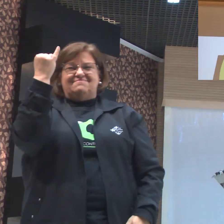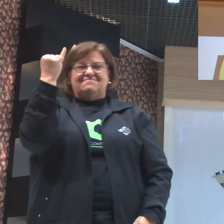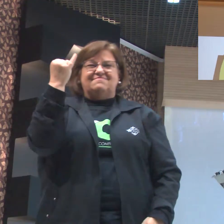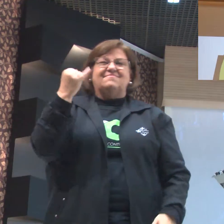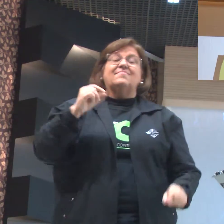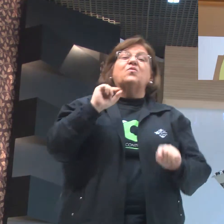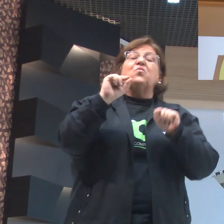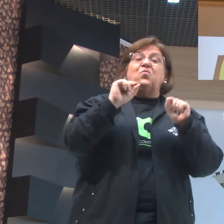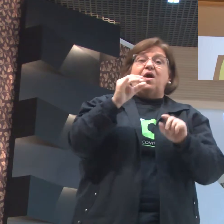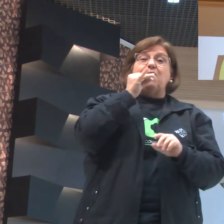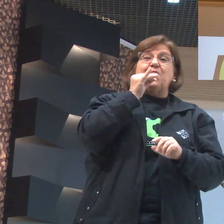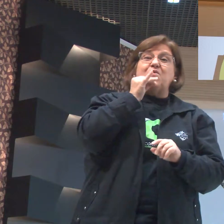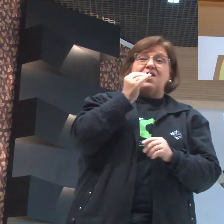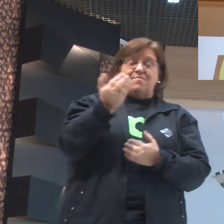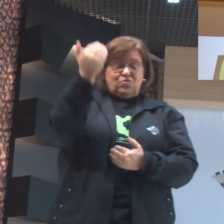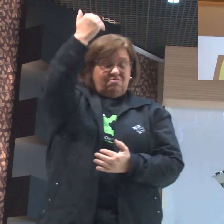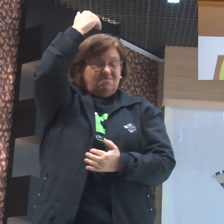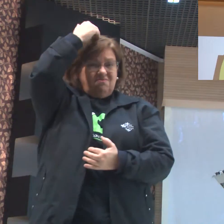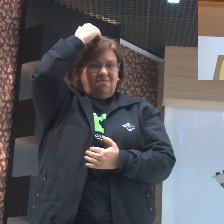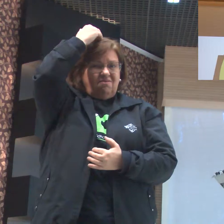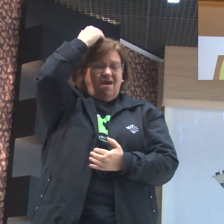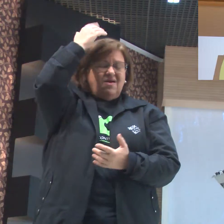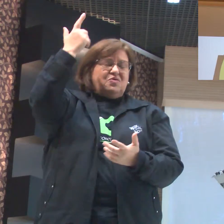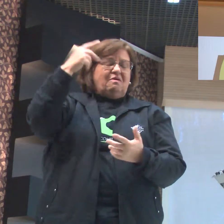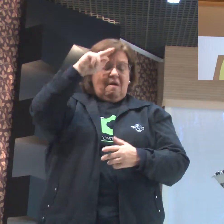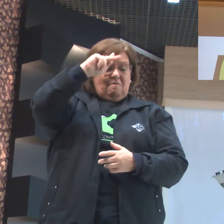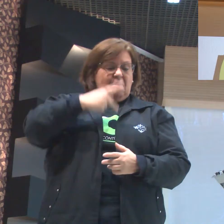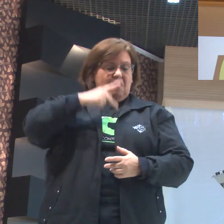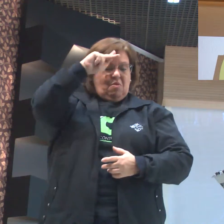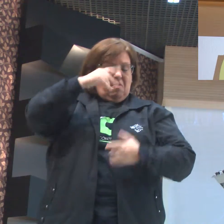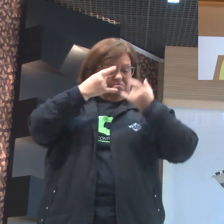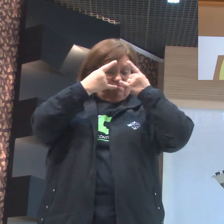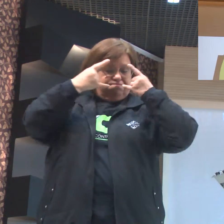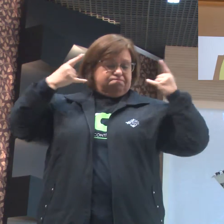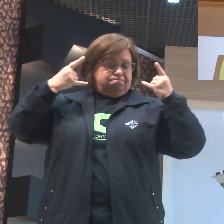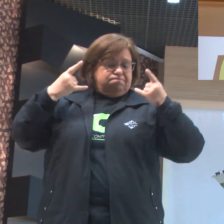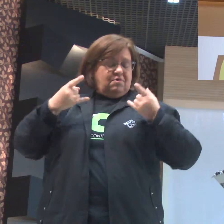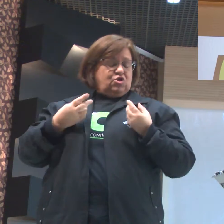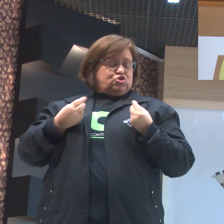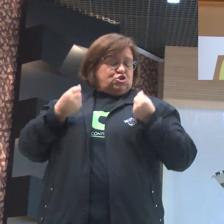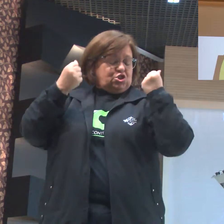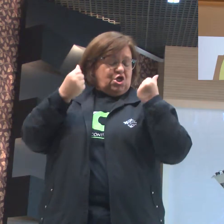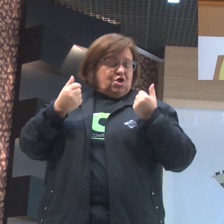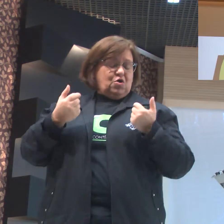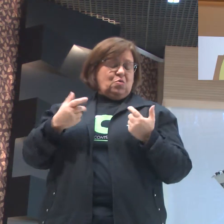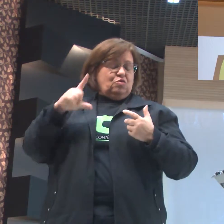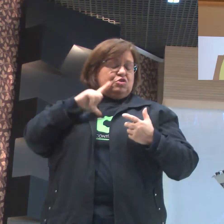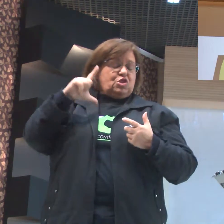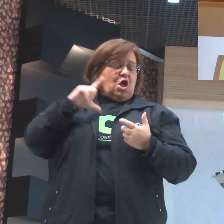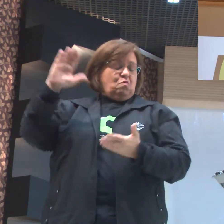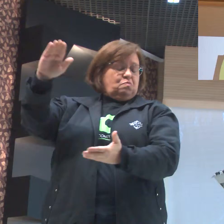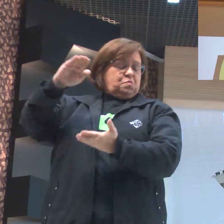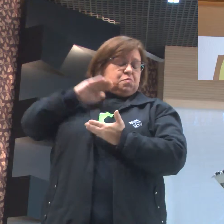Vinha a partir de um desprendimento pessoal, não de uma lei